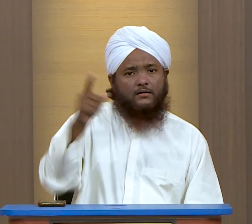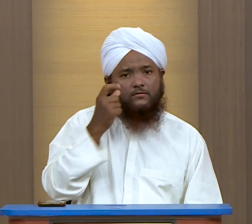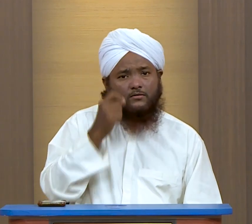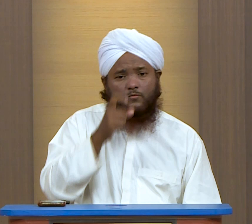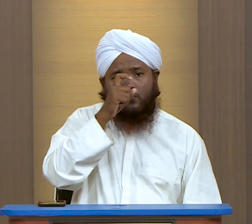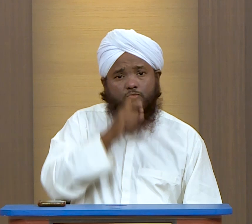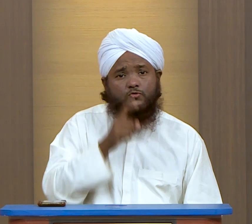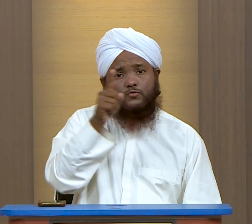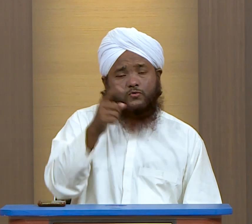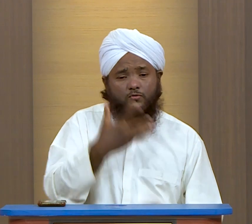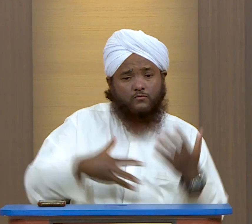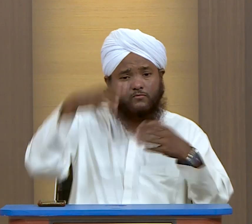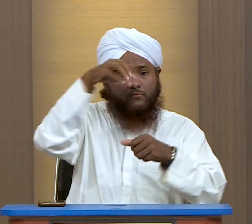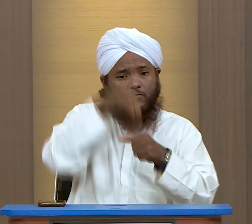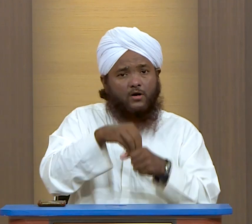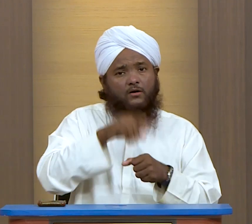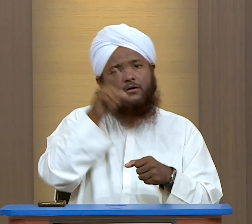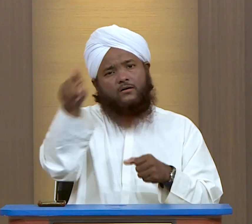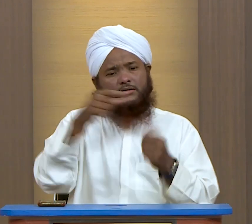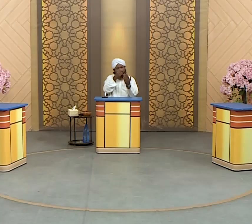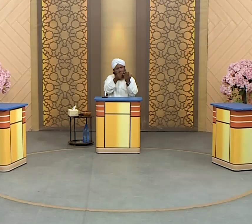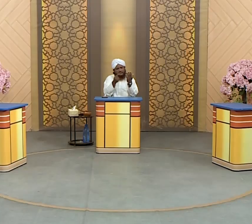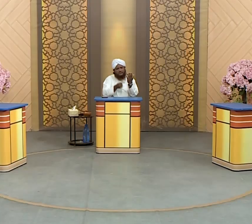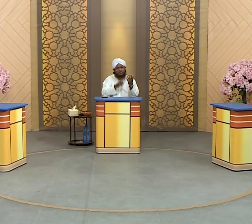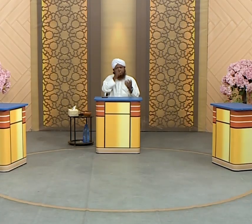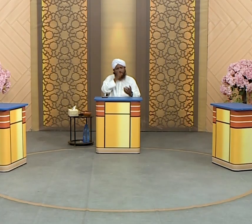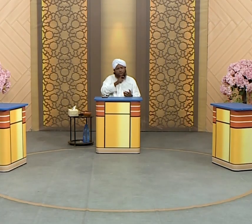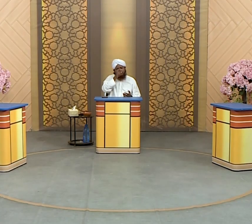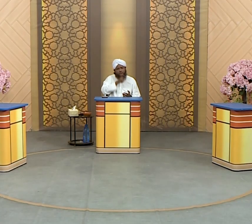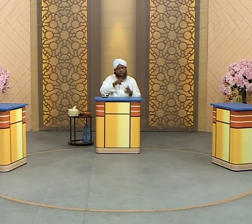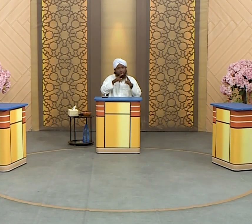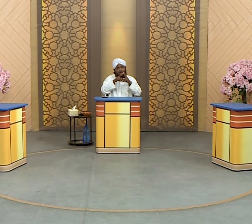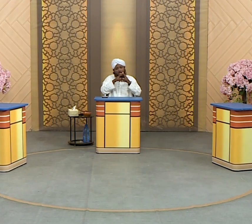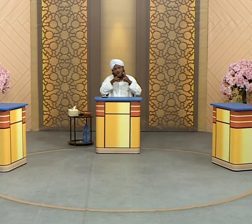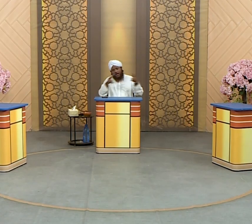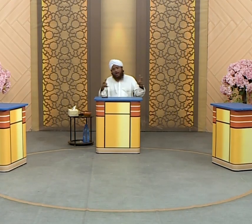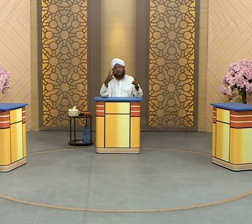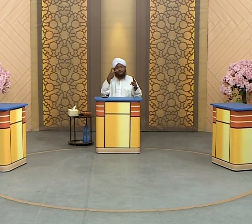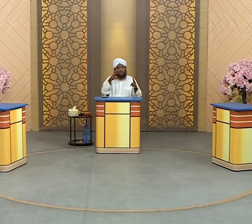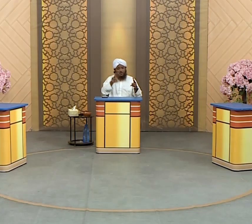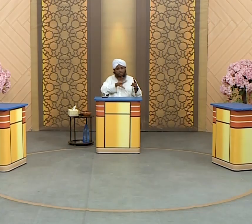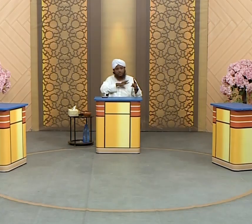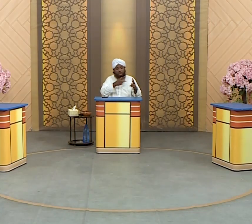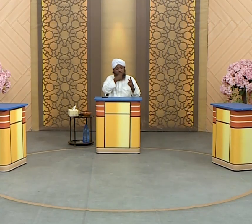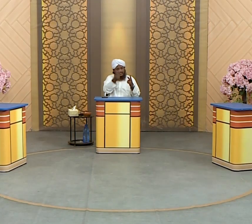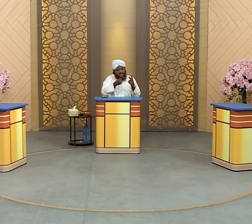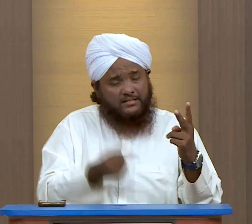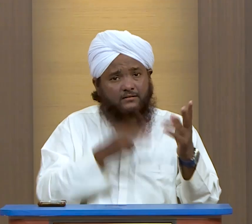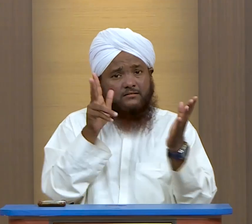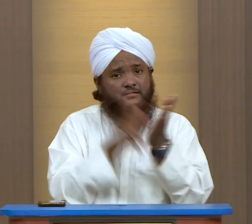کی فہرست میں ڈال دیا جائے اور مسلسل جھوٹ بولنے کی وجہ سے اسے بہت بڑا جھوٹا لکھ دیا جائے، ایک